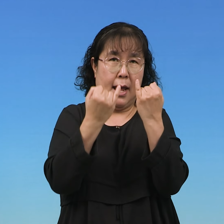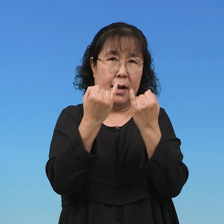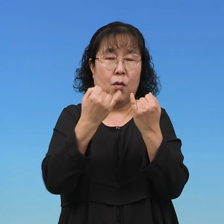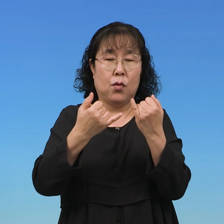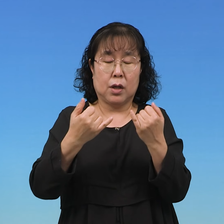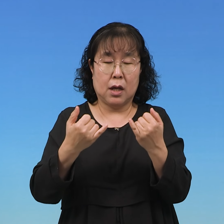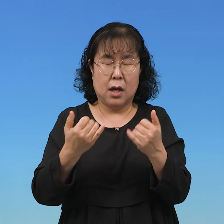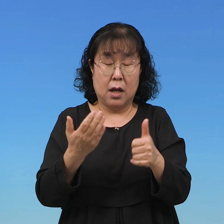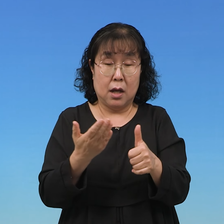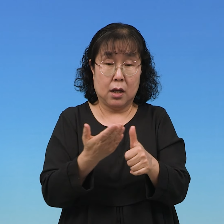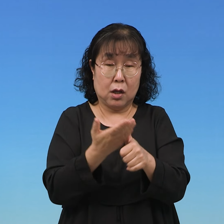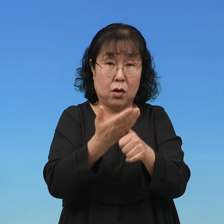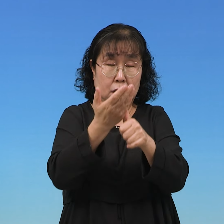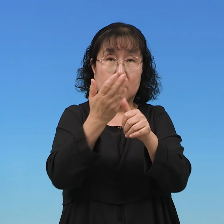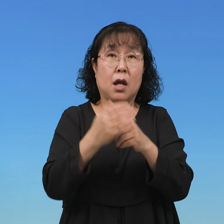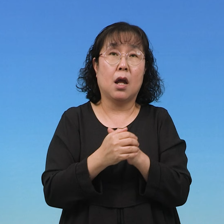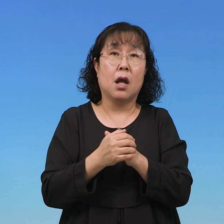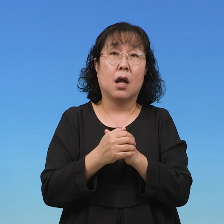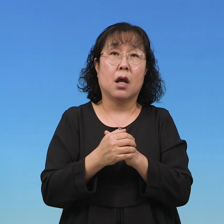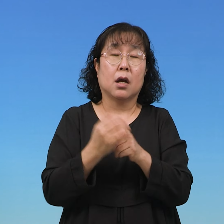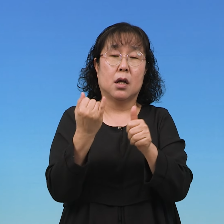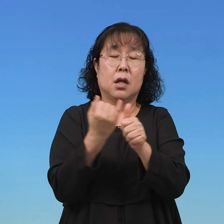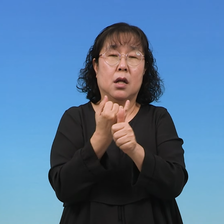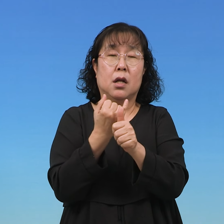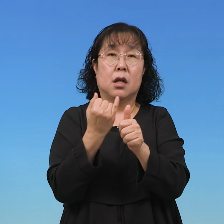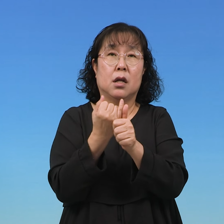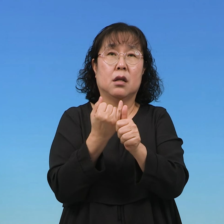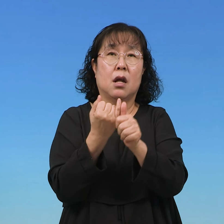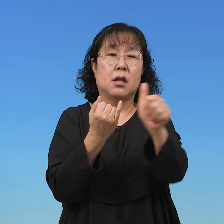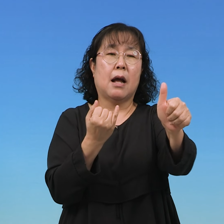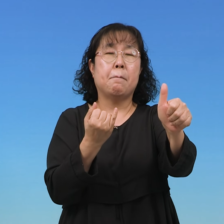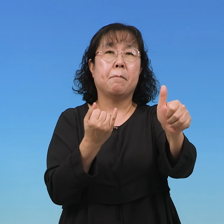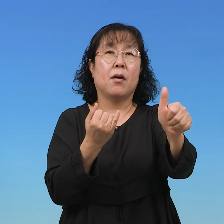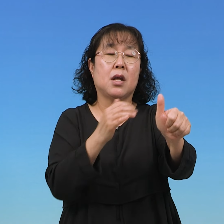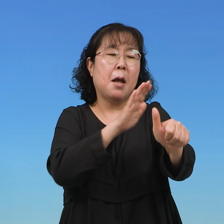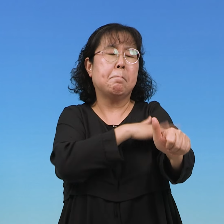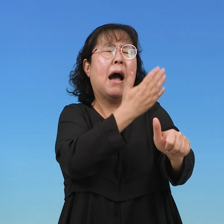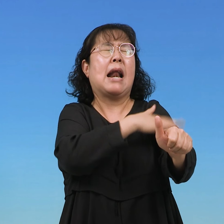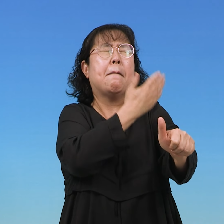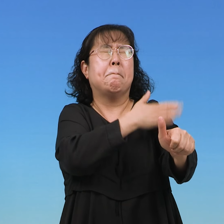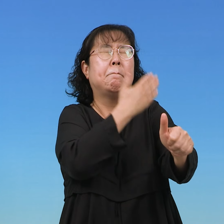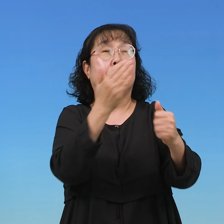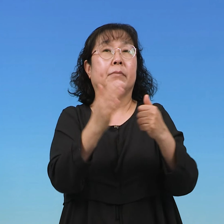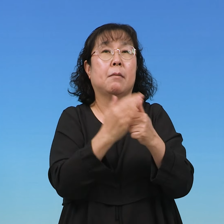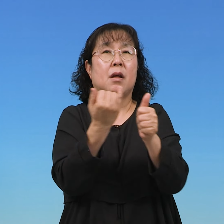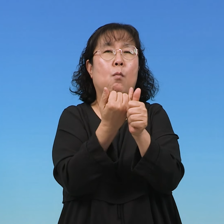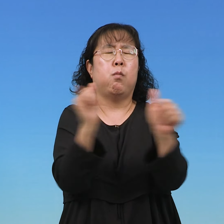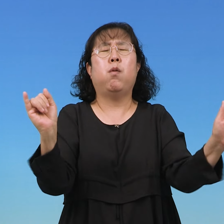자매가 계속 반복되는 그 남편의 외도 견디다